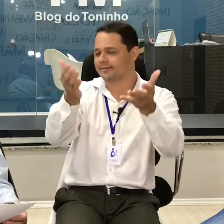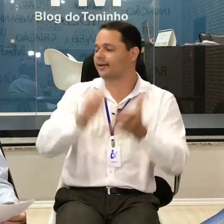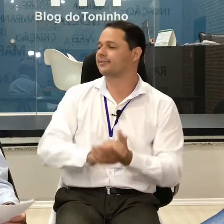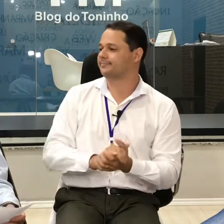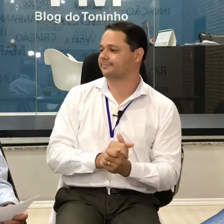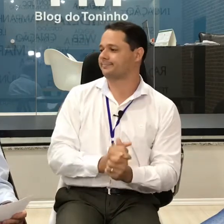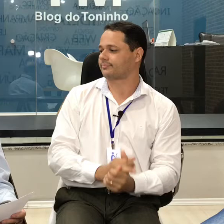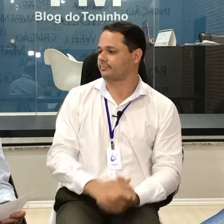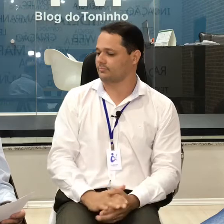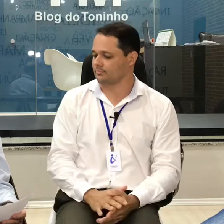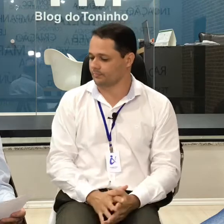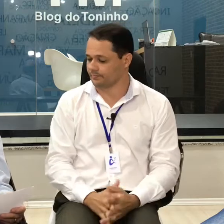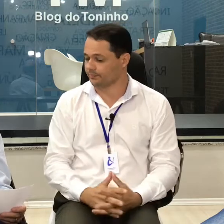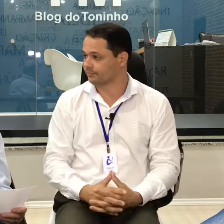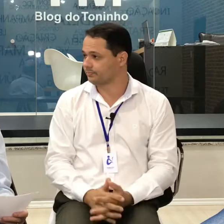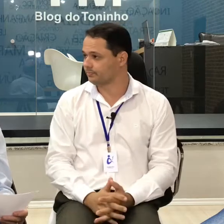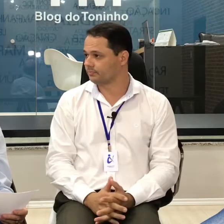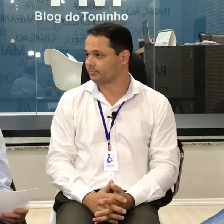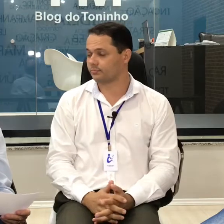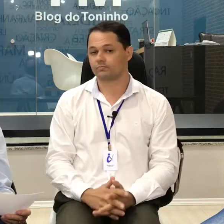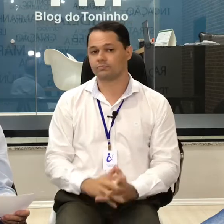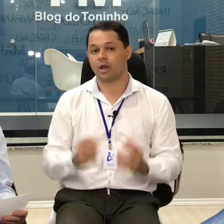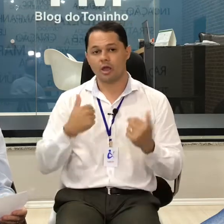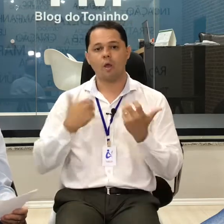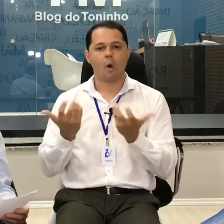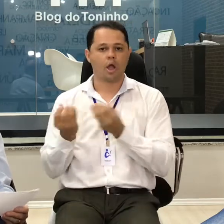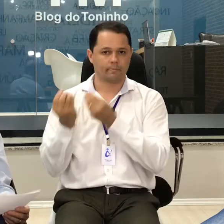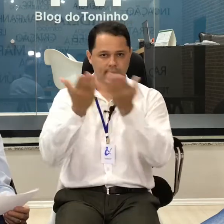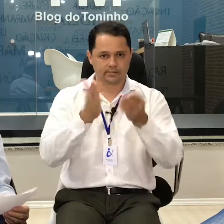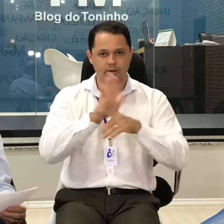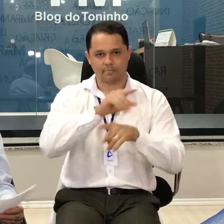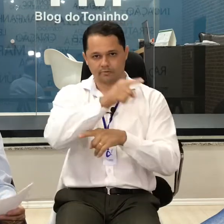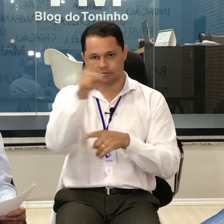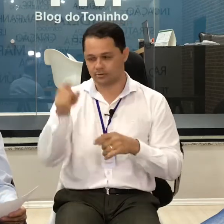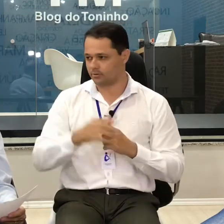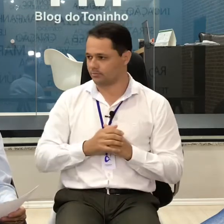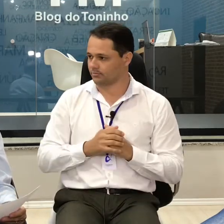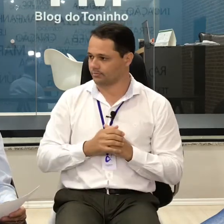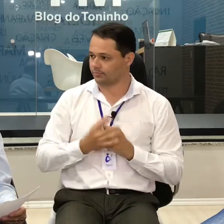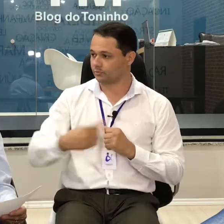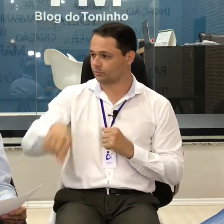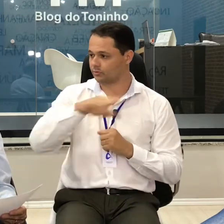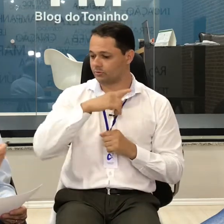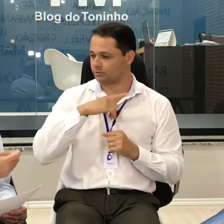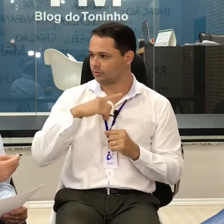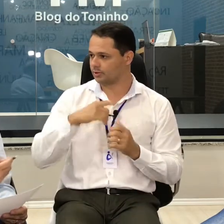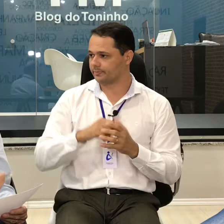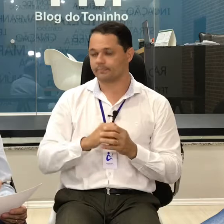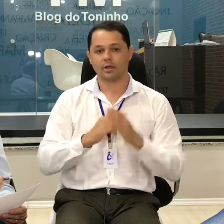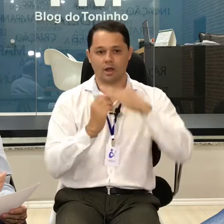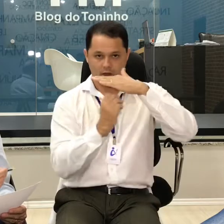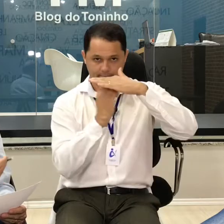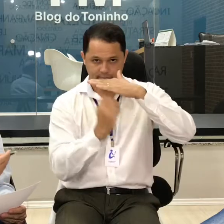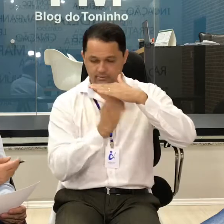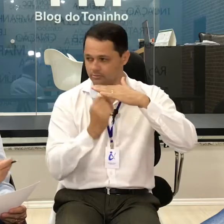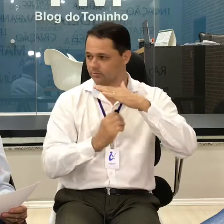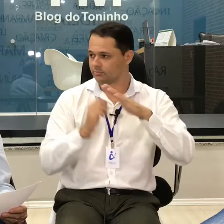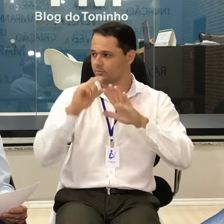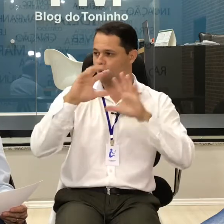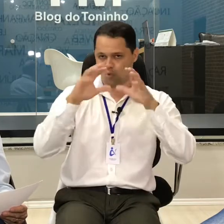elas. Olha, eu quero passar para todos vocês que nós temos esta empresa do grupo